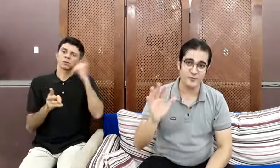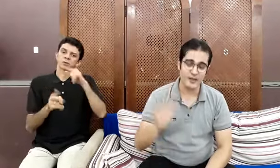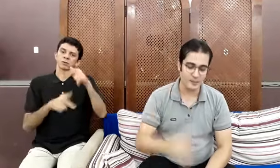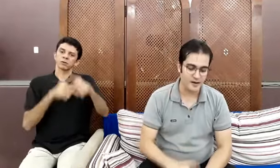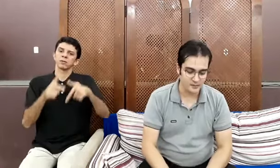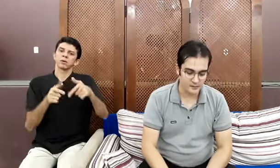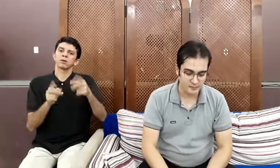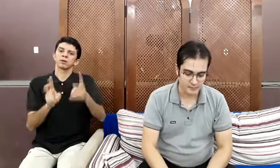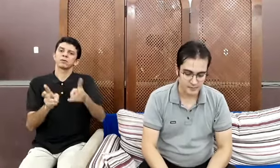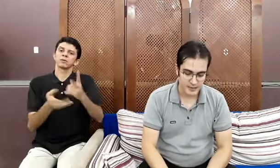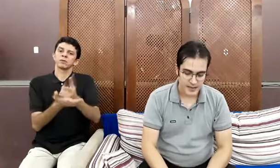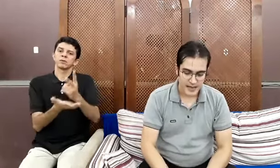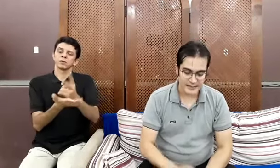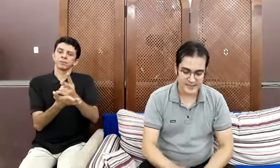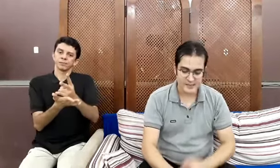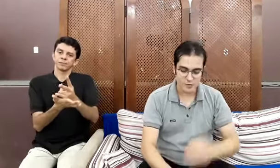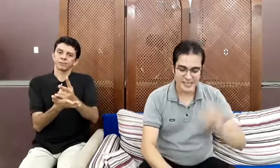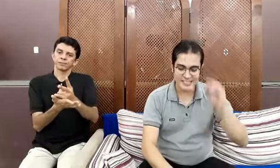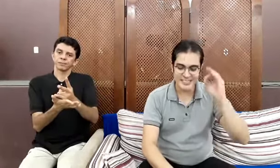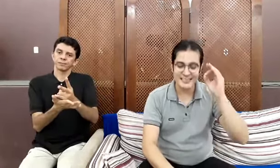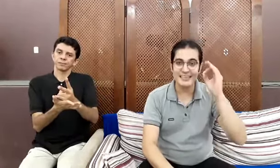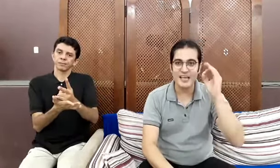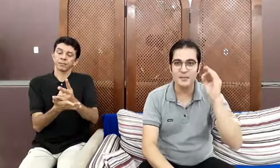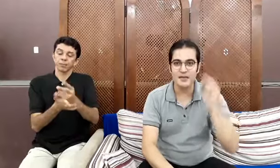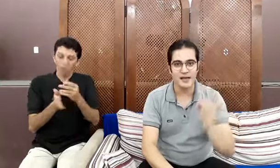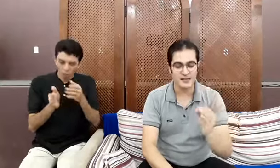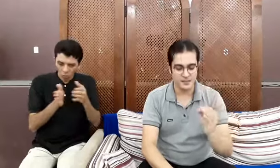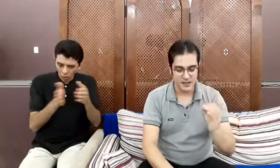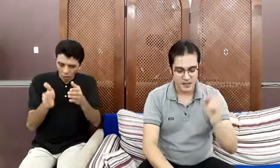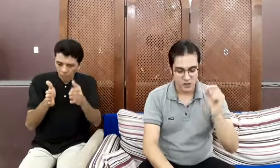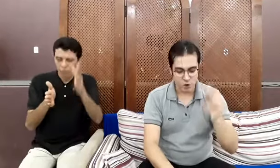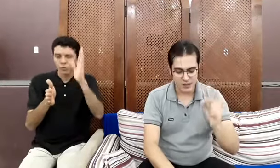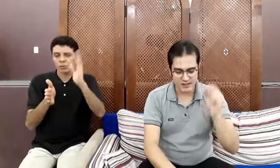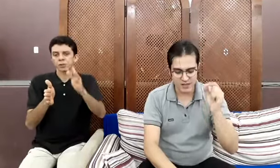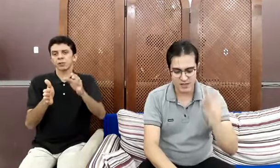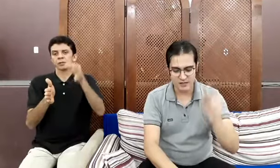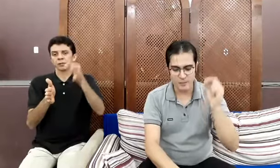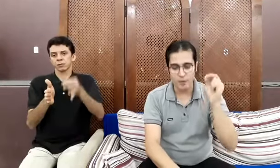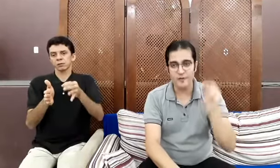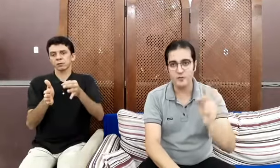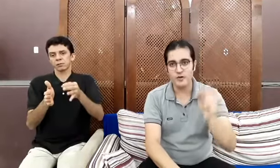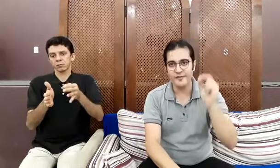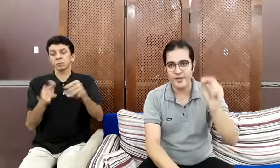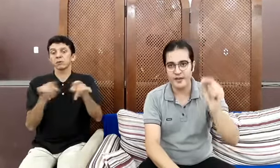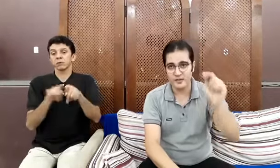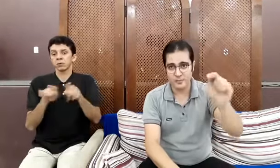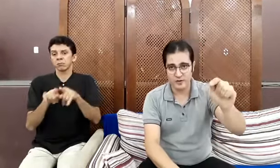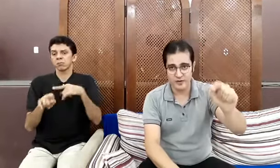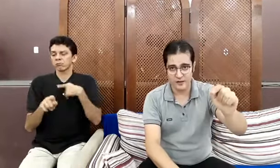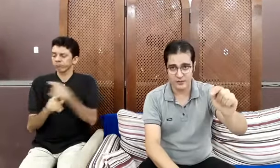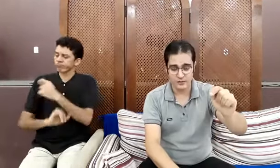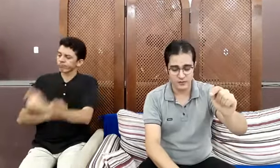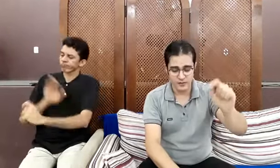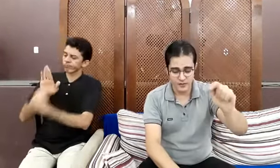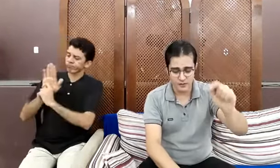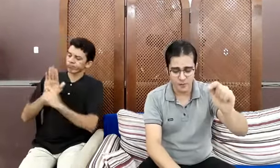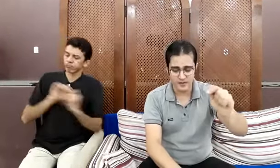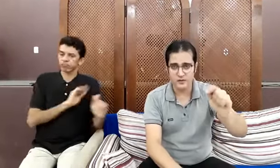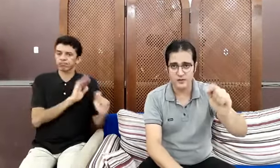difícil que ela pareça. A direção já está determinada, e toda tristeza que porventura venha nesse processo